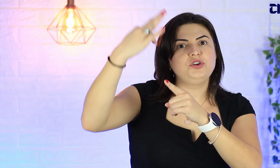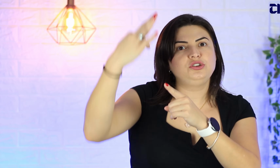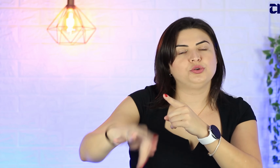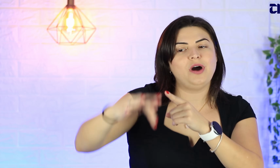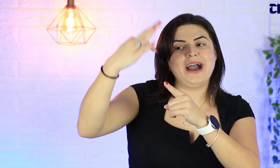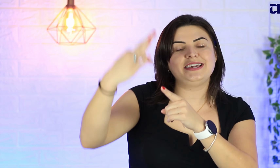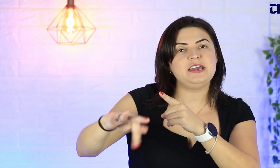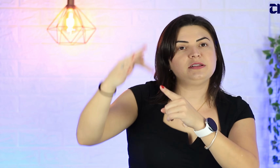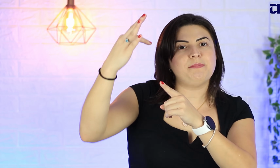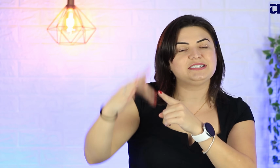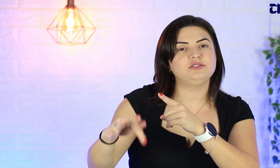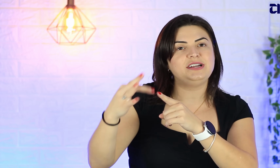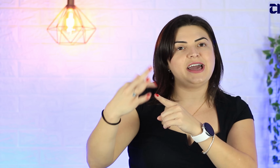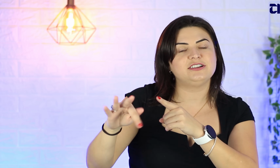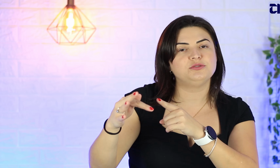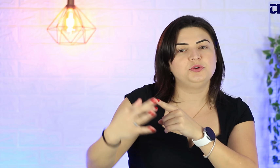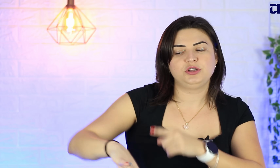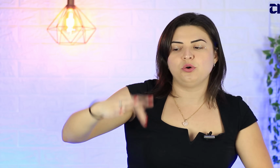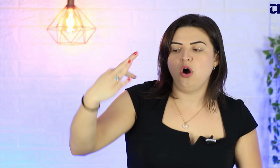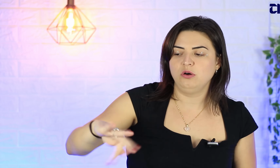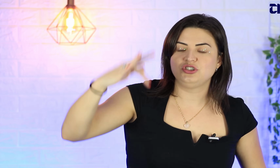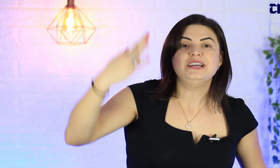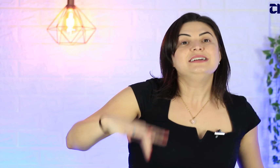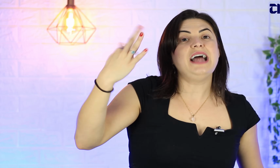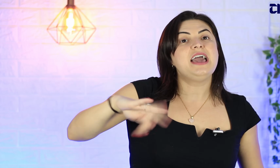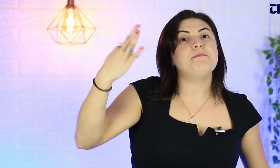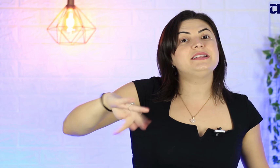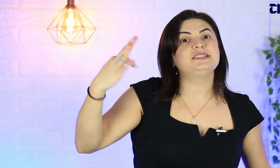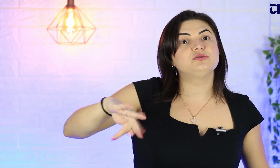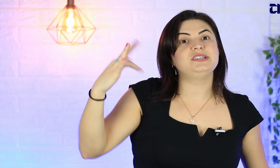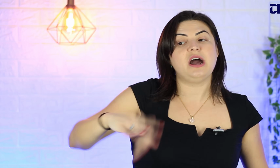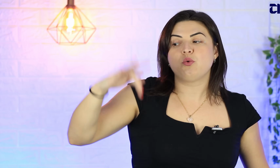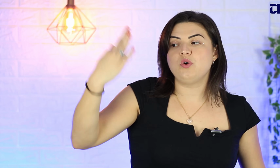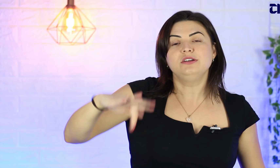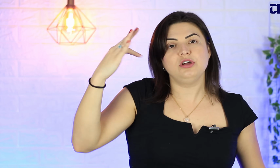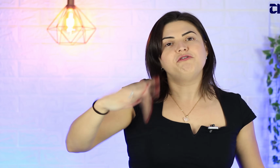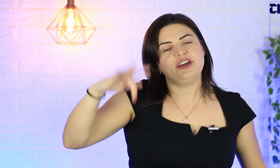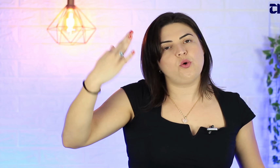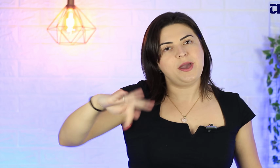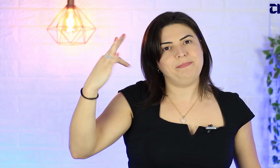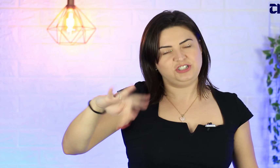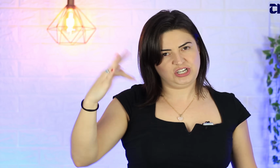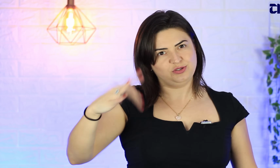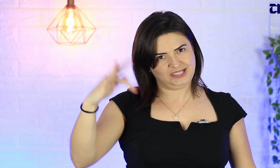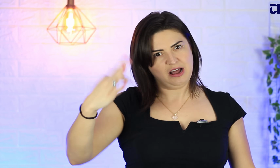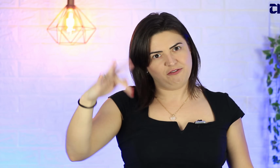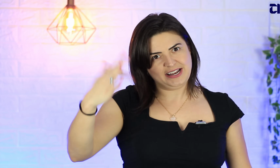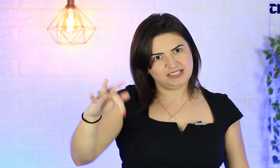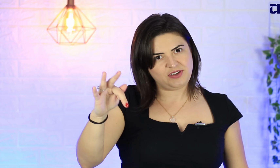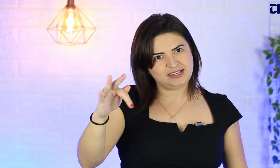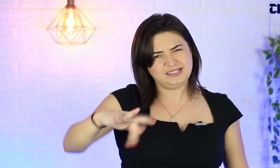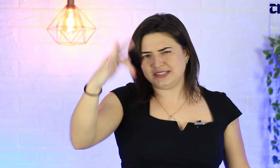muito. Aqui está passando a ideia de muito. Onde? Na repetição do sinal. Quando eu fico repetindo o sinal várias vezes,